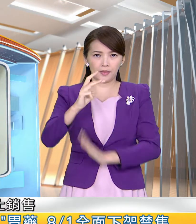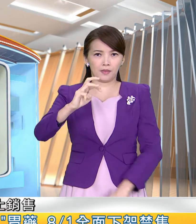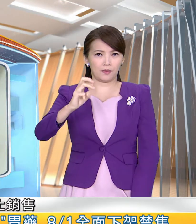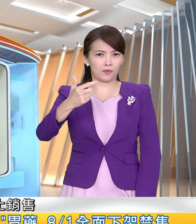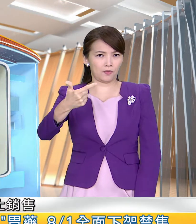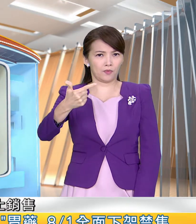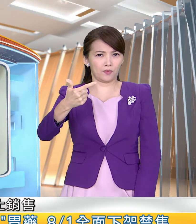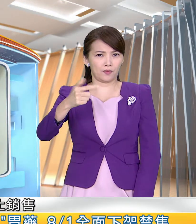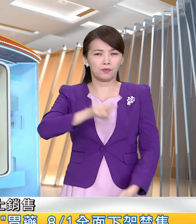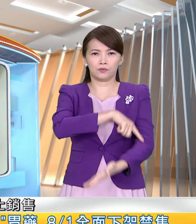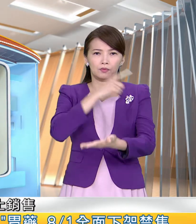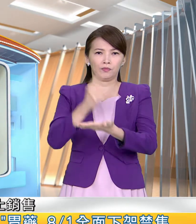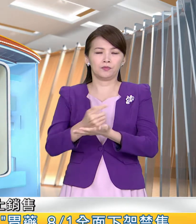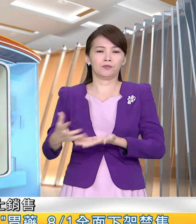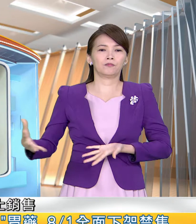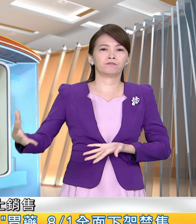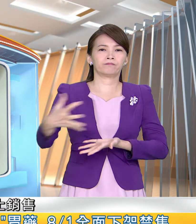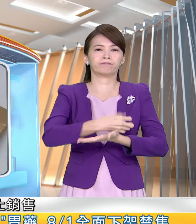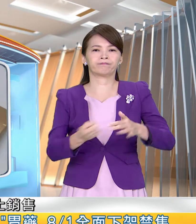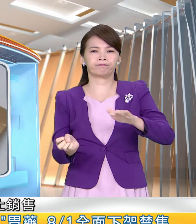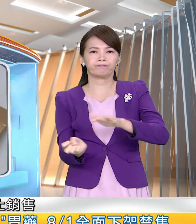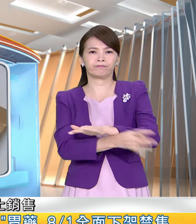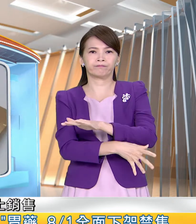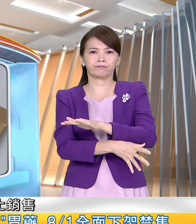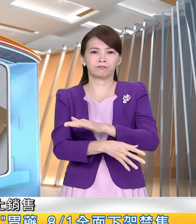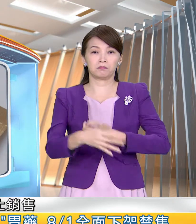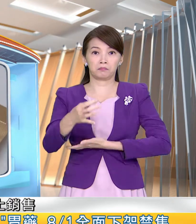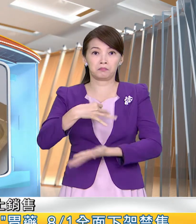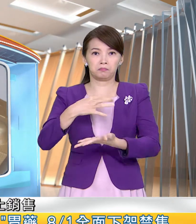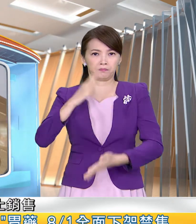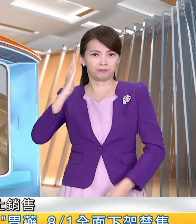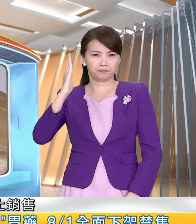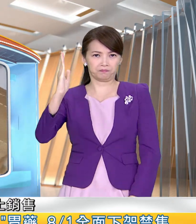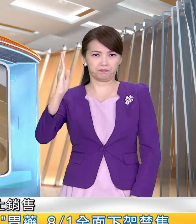面下架回收，禁止销售。